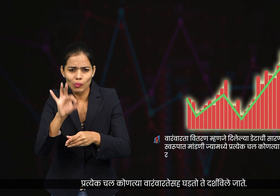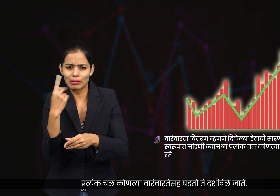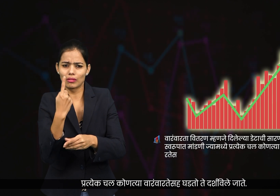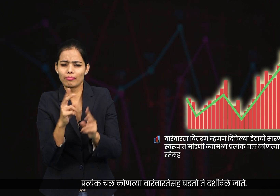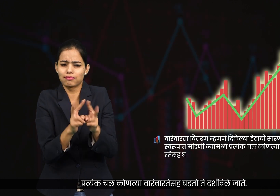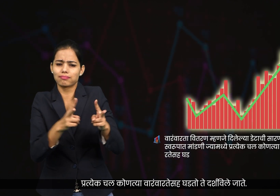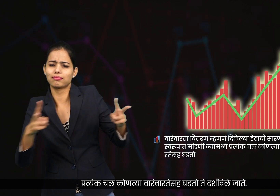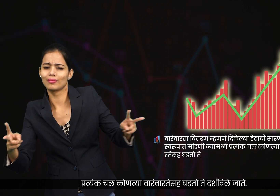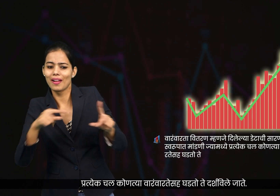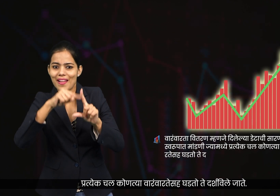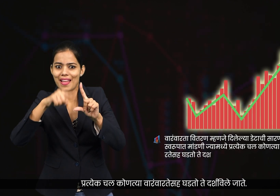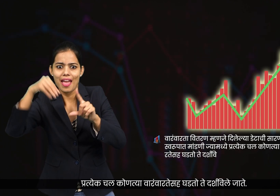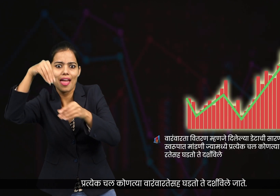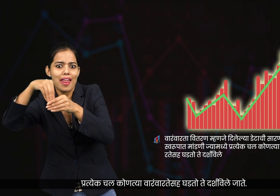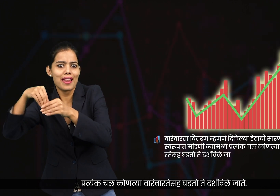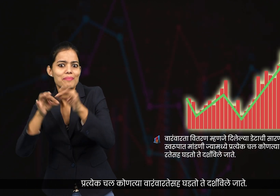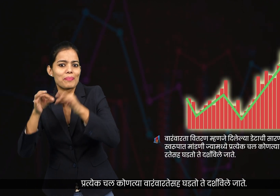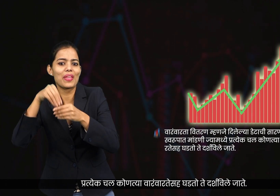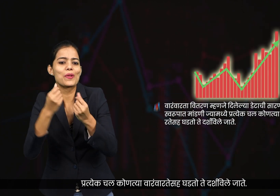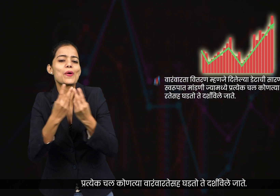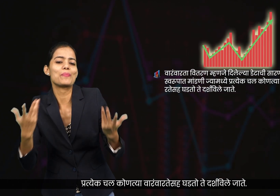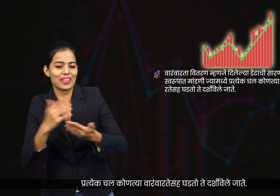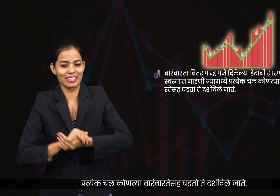कोणत्या वारंवारतेसह घडतो ते दर्शविले जाते।